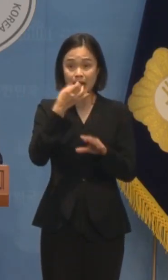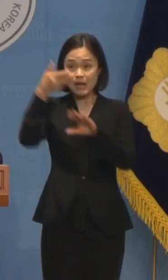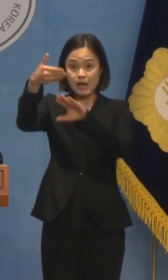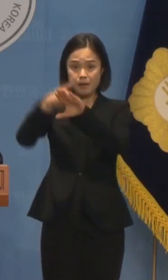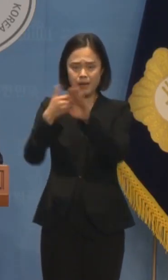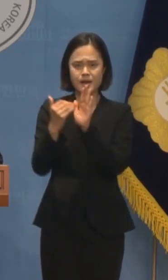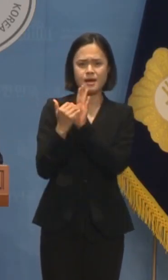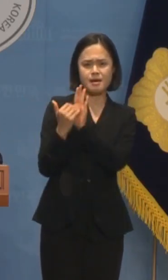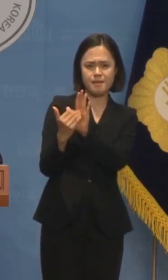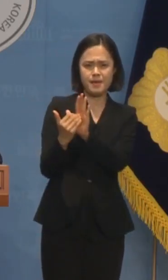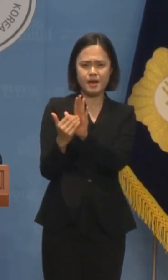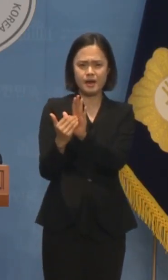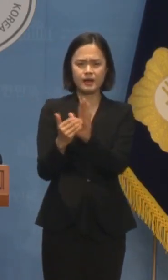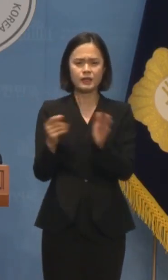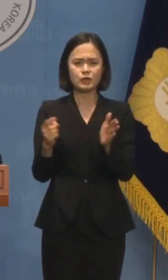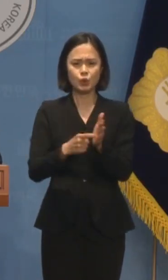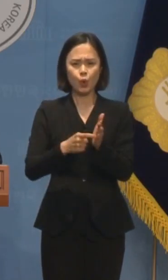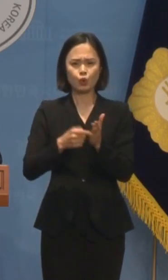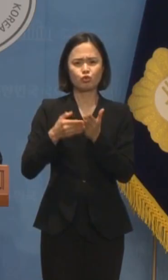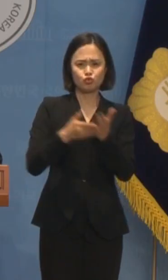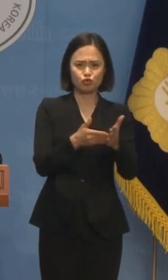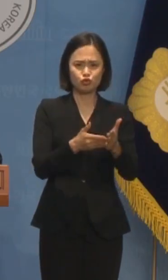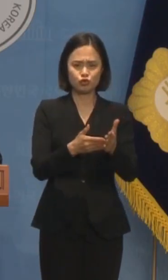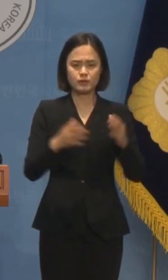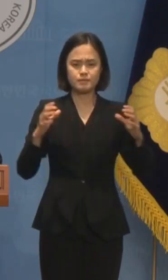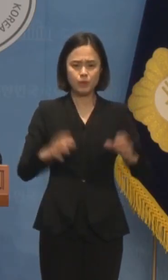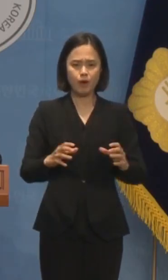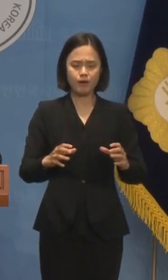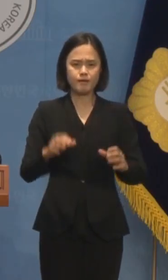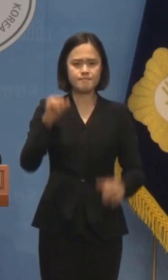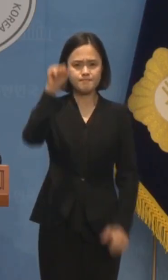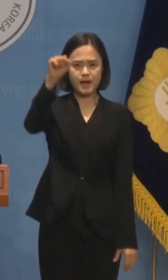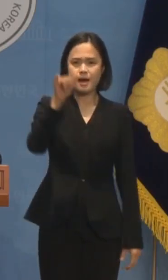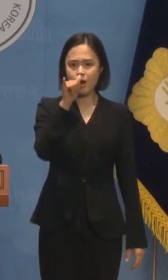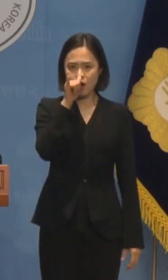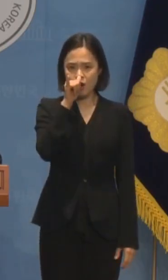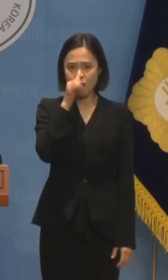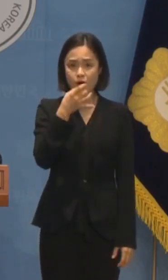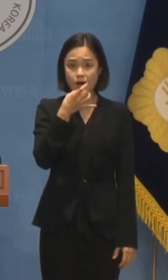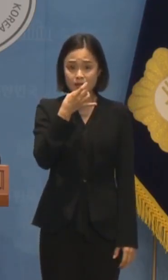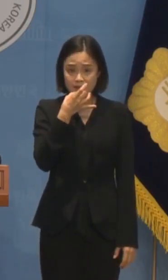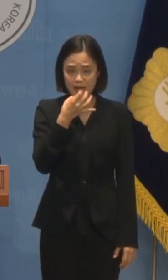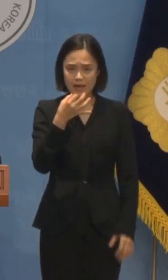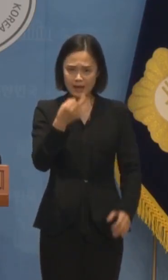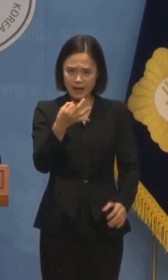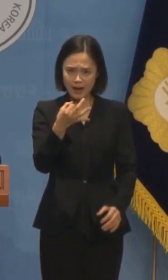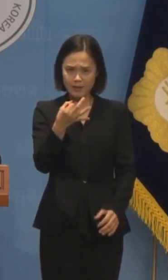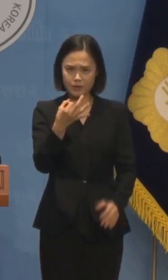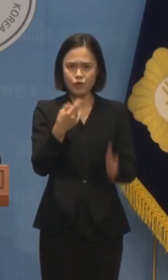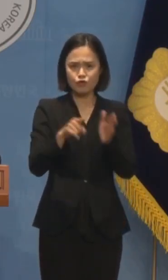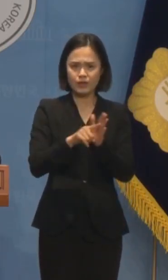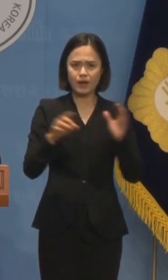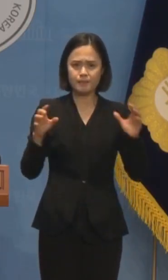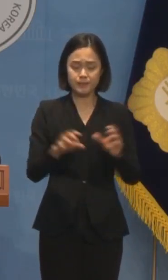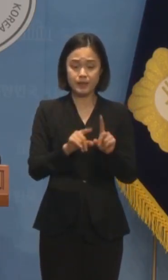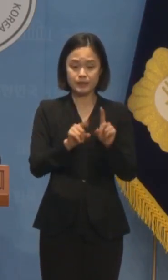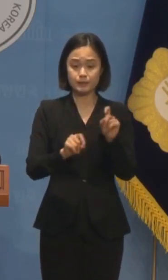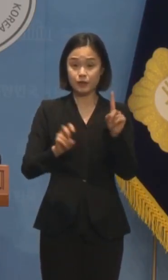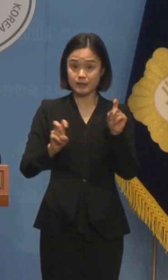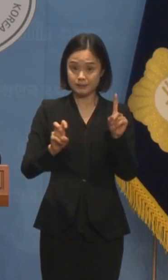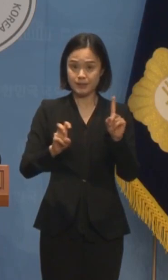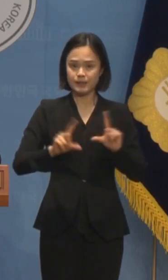막는 촉구 지역대회, 쌀 수매 현장 투쟁, 11월 20일 전국 농민대회와